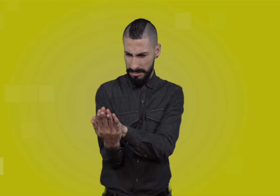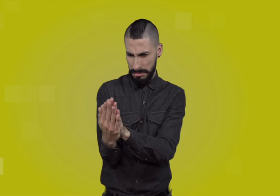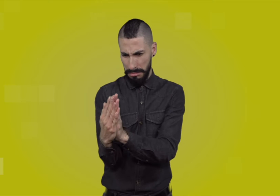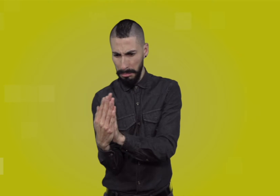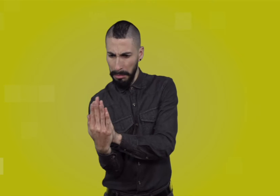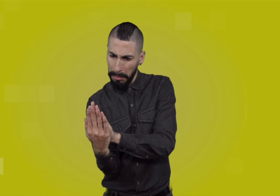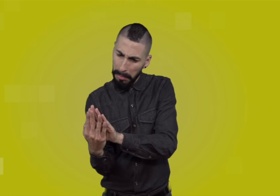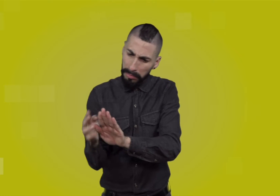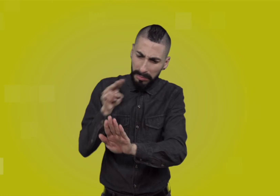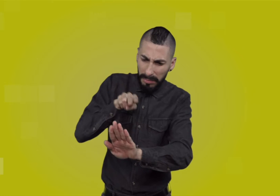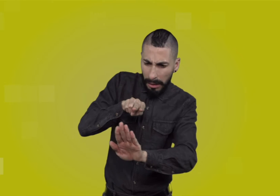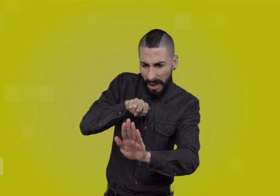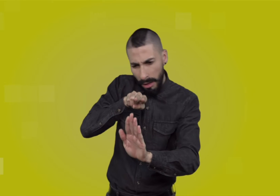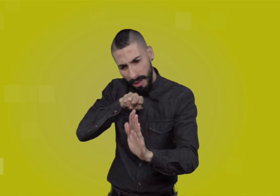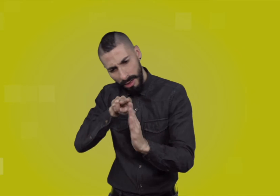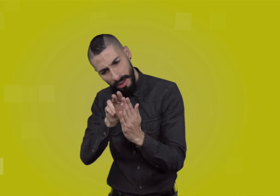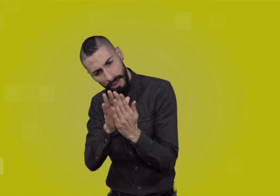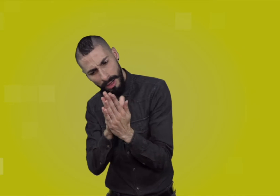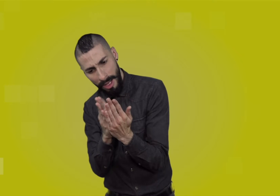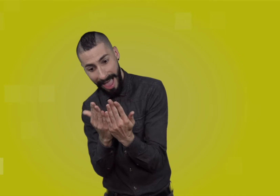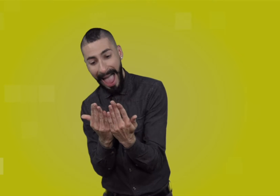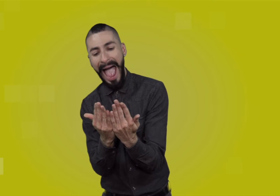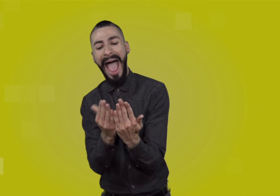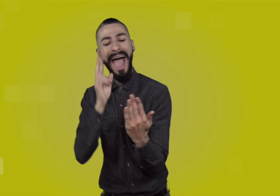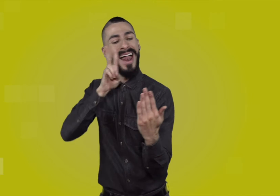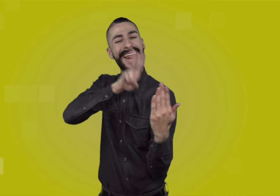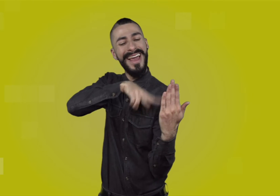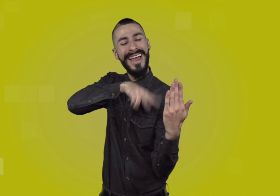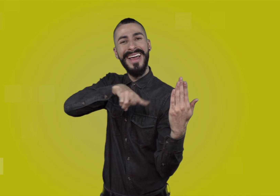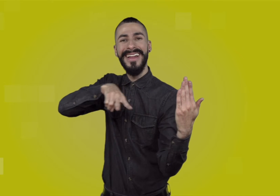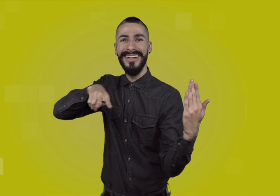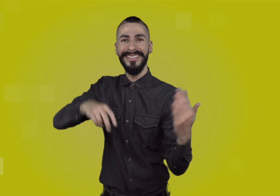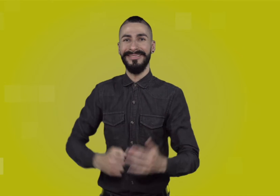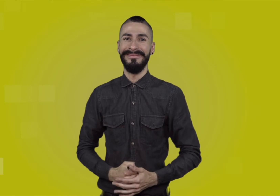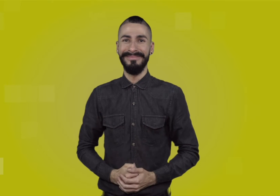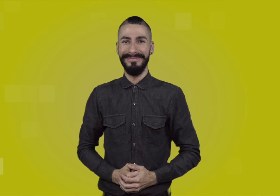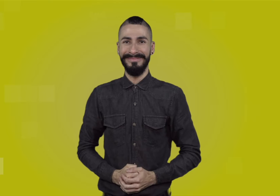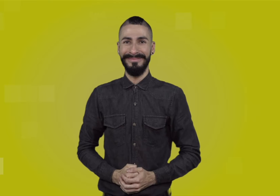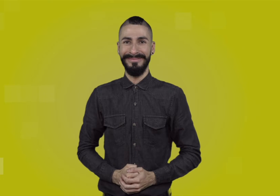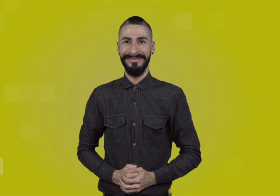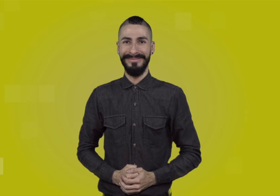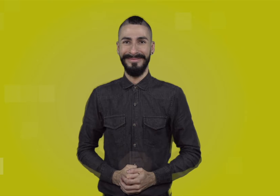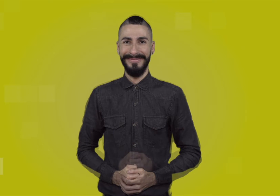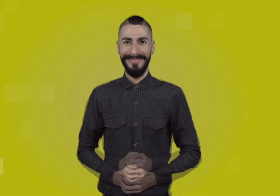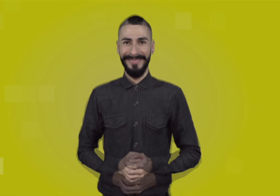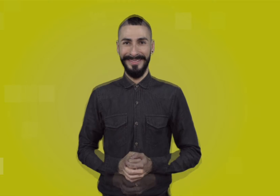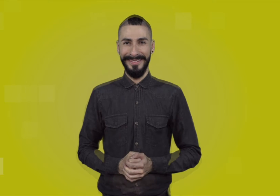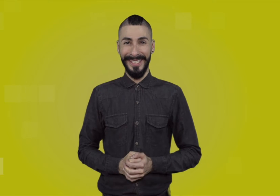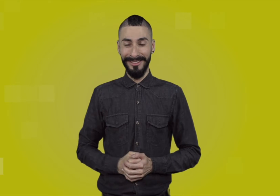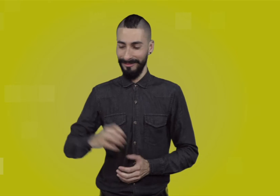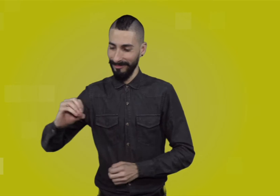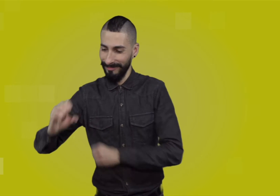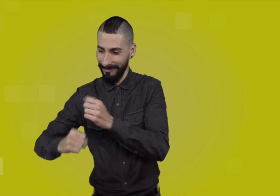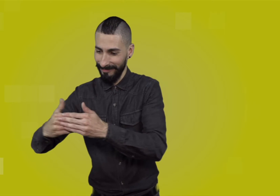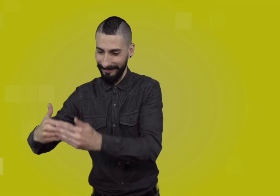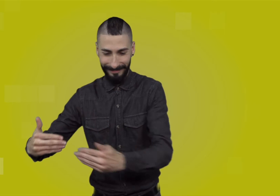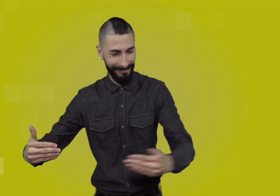aprendieron. Por tanto, los libros deben estar a su alcance para que ellos puedan observarlos, tocarlos y curiosearlos. Durante la